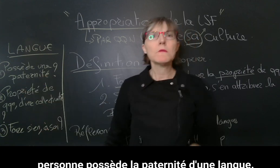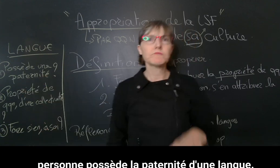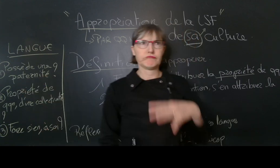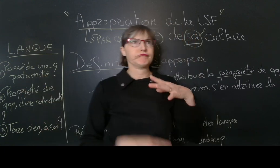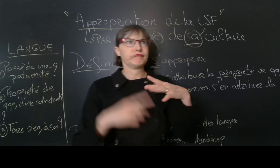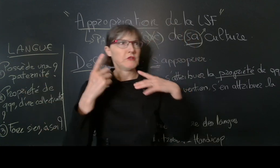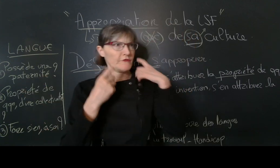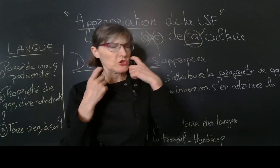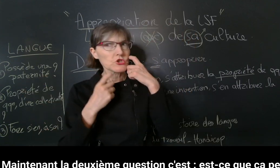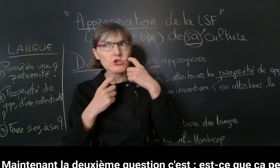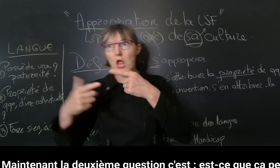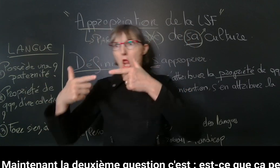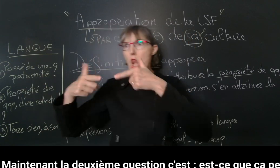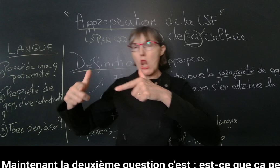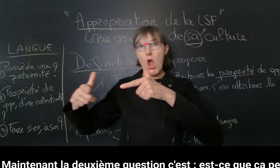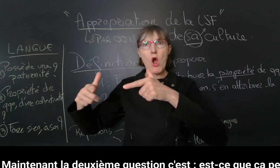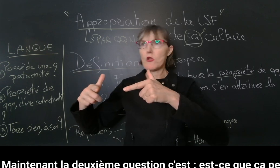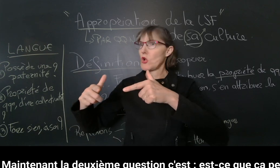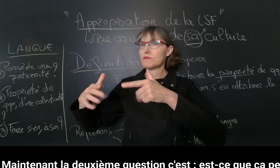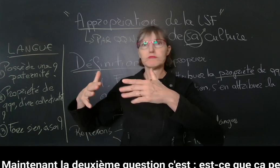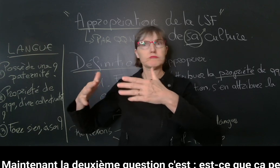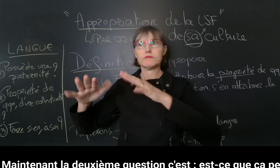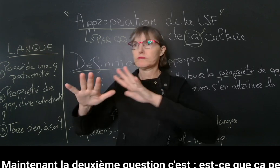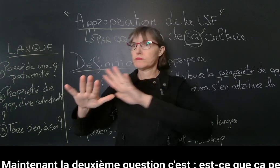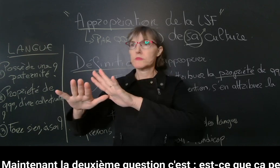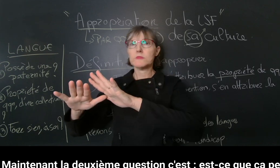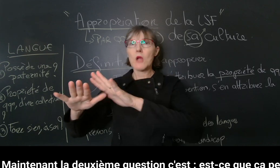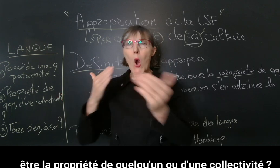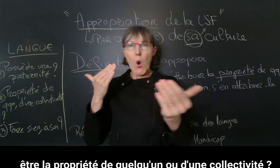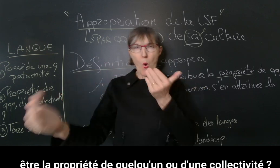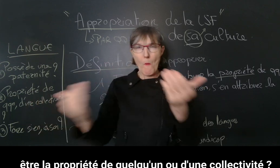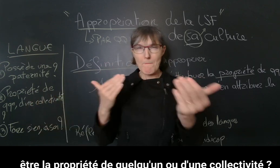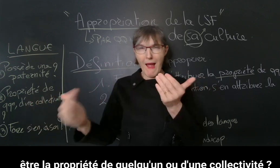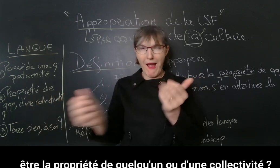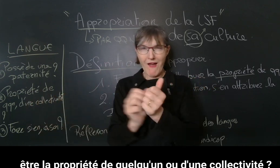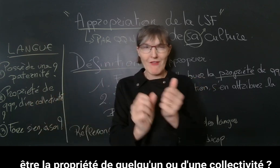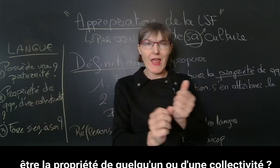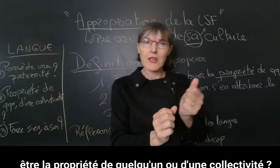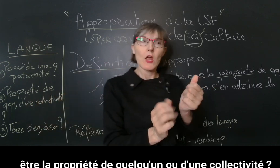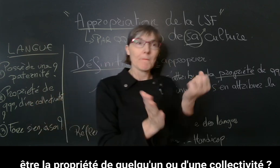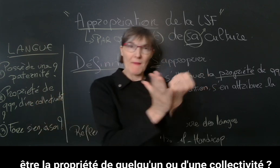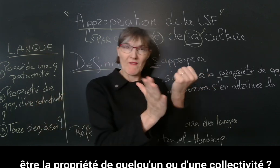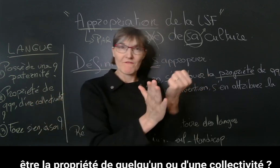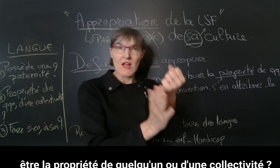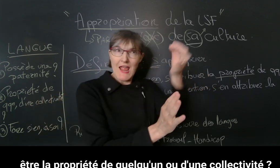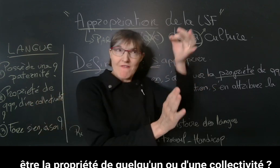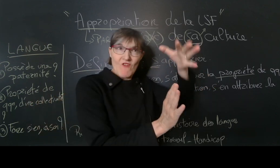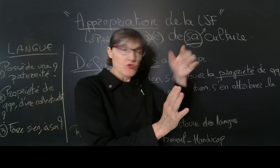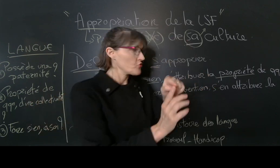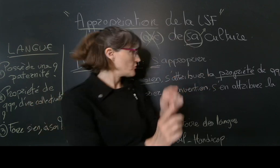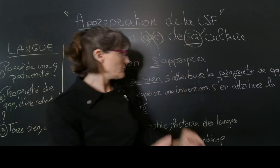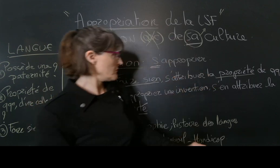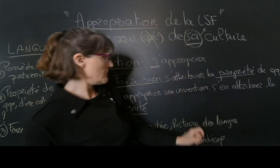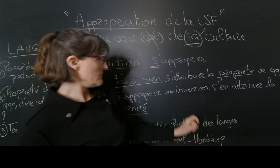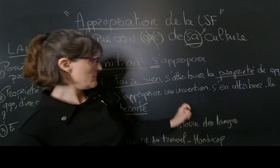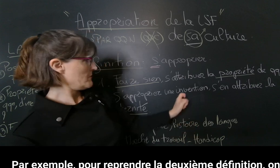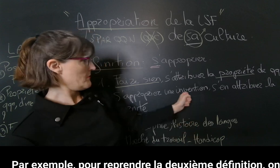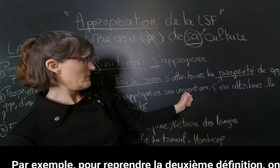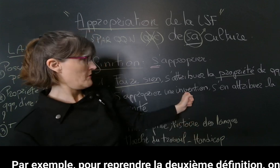maintenant la deuxième question c'est est ce que ça peut être la propriété de quelqu'un ou d'une collectivité par exemple